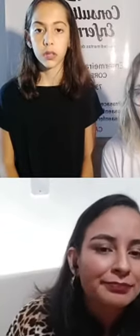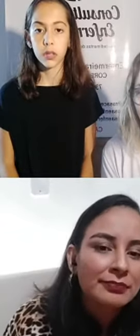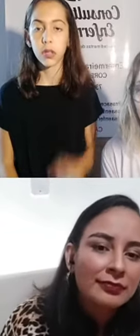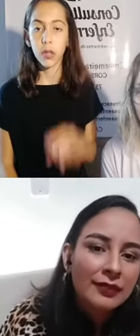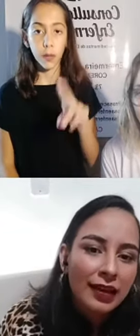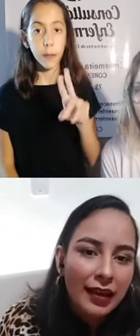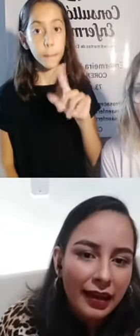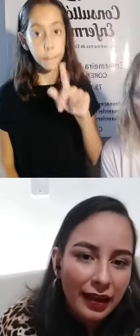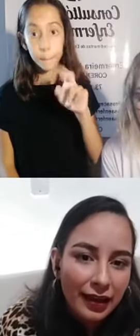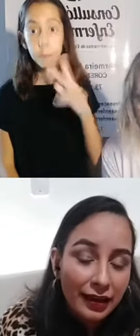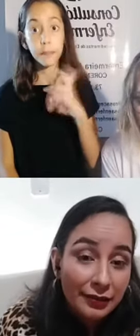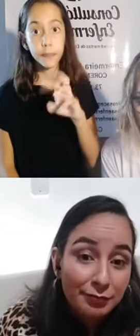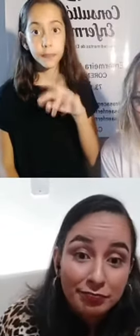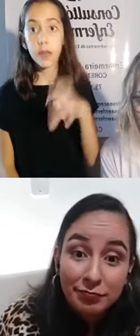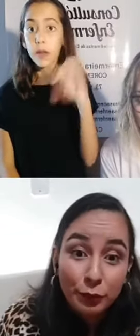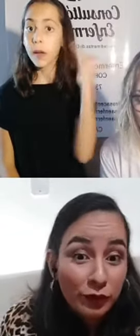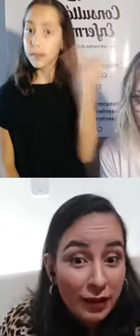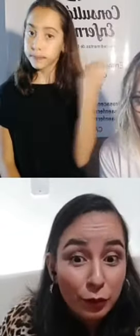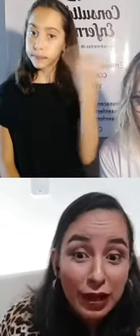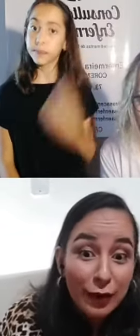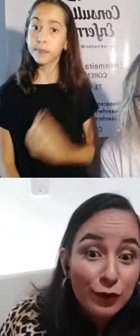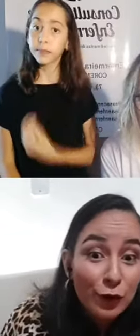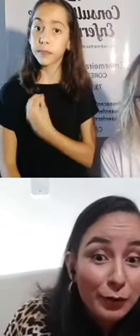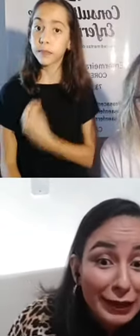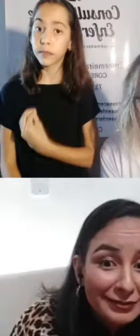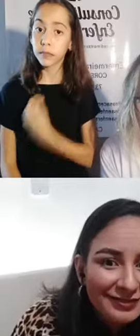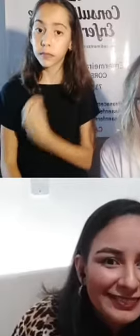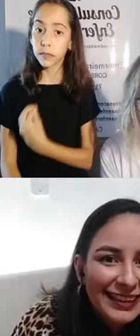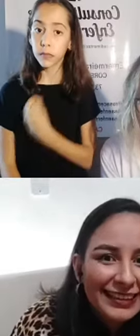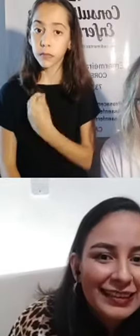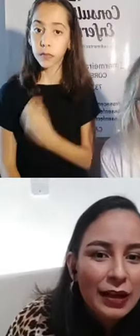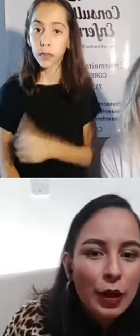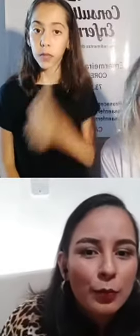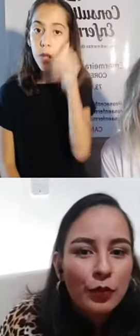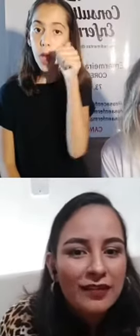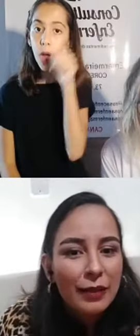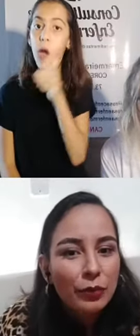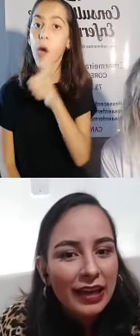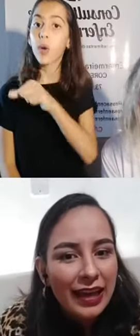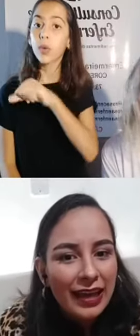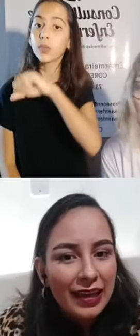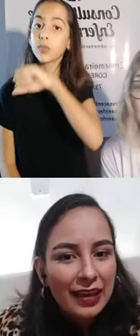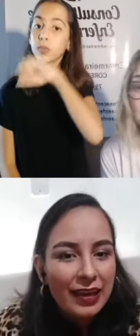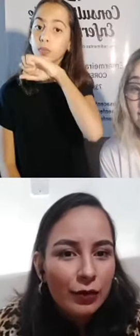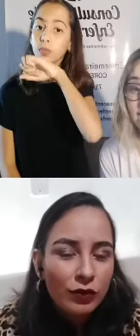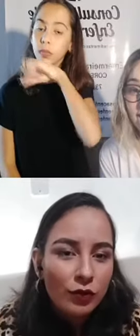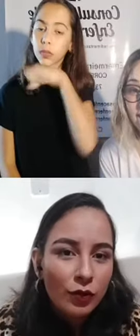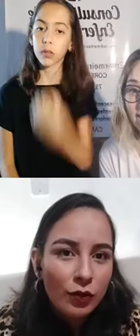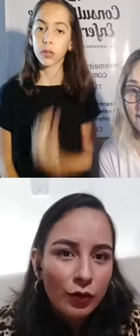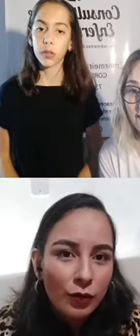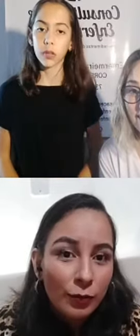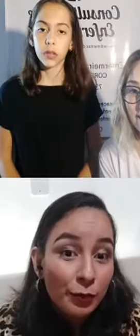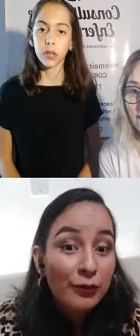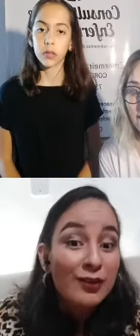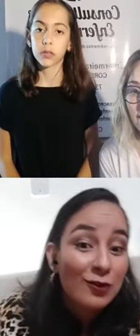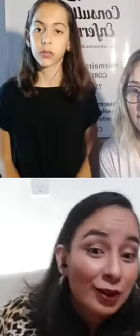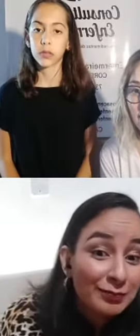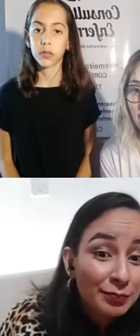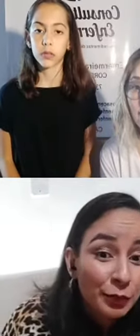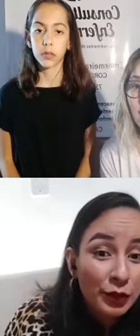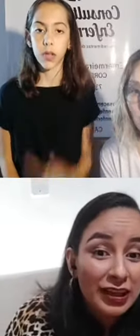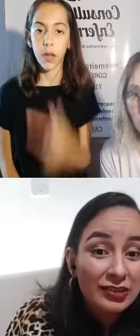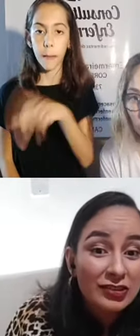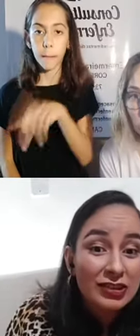né? Por ser mulher, eu sou mãe, né? Por ser mulher, eu sou